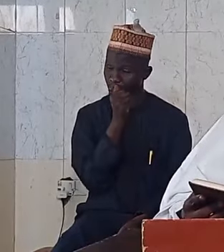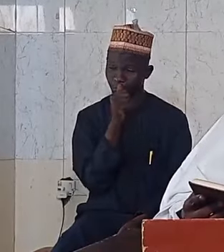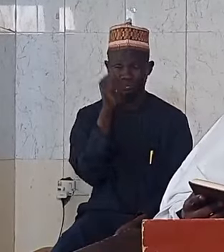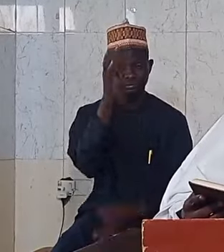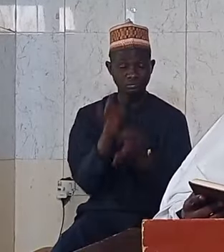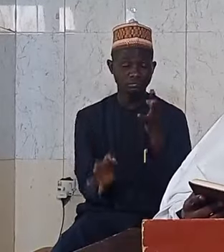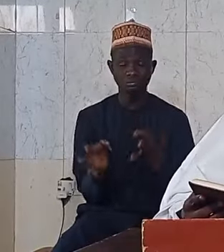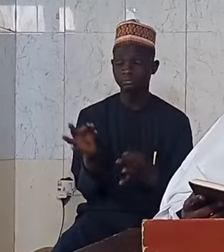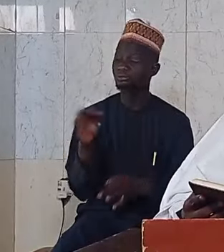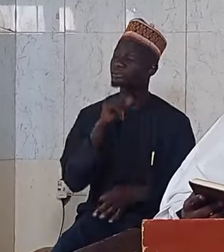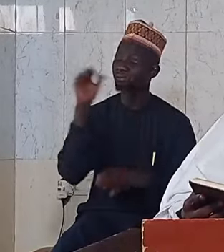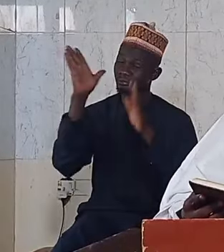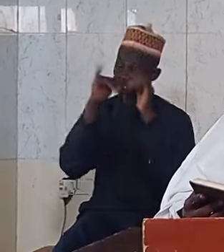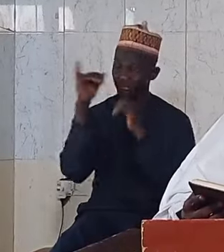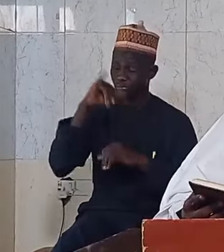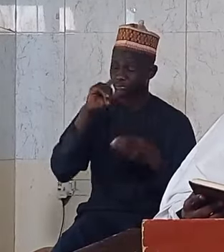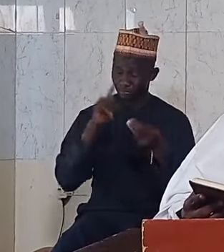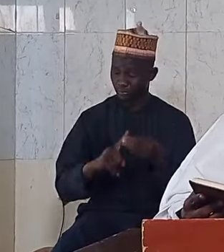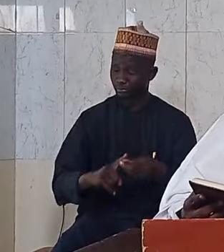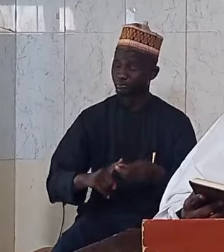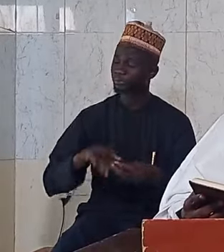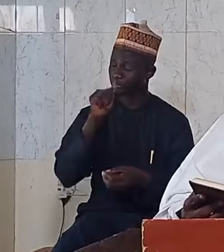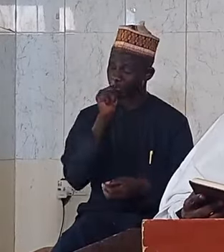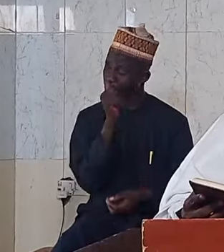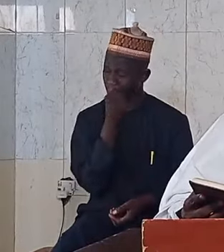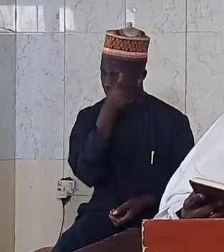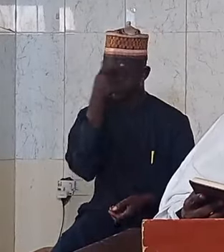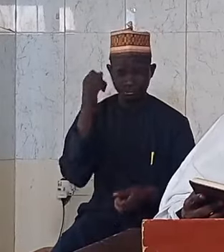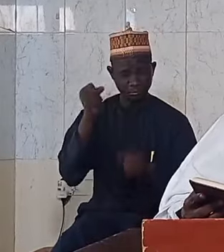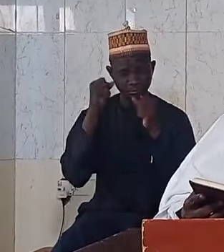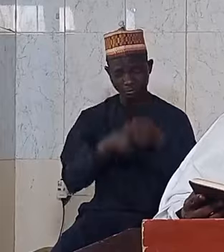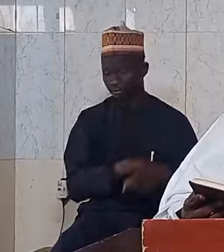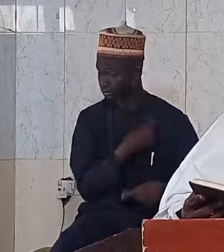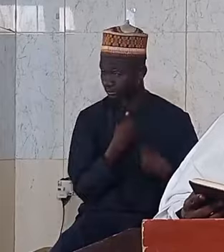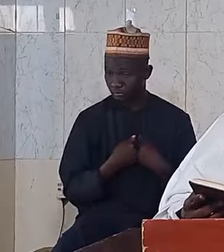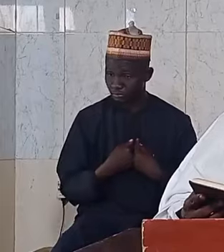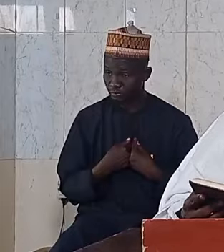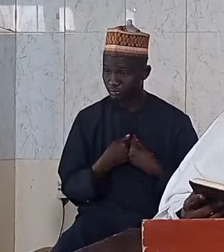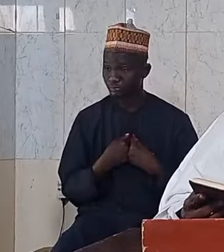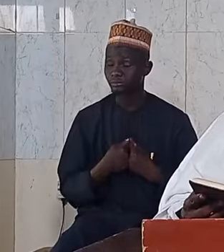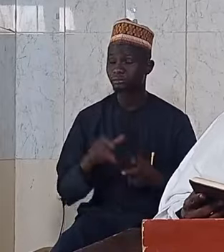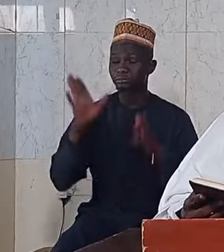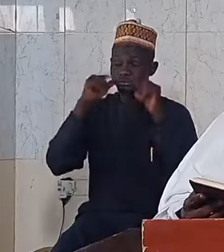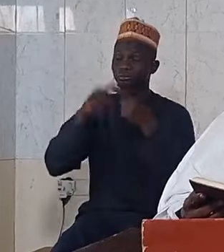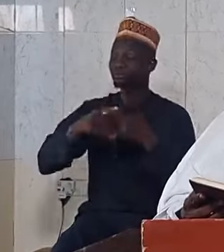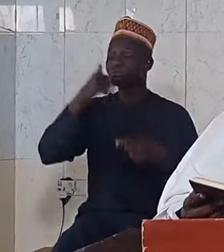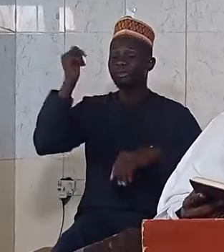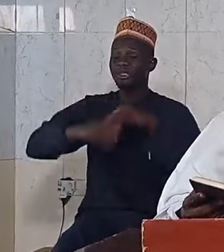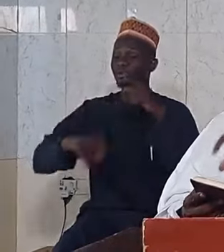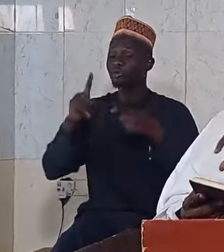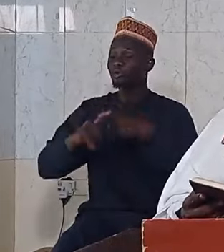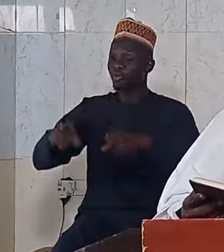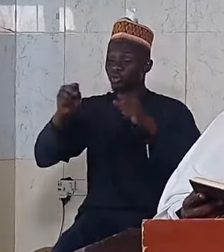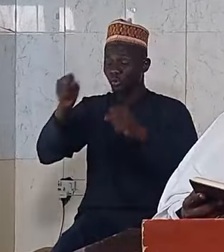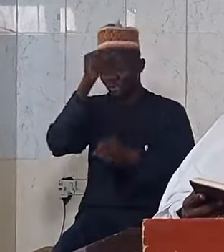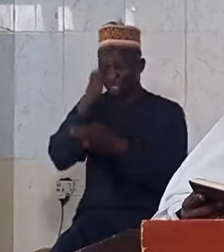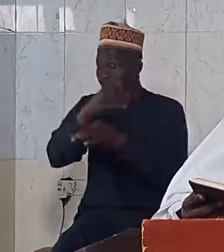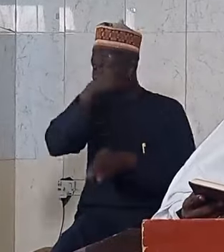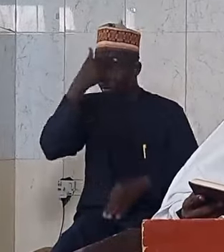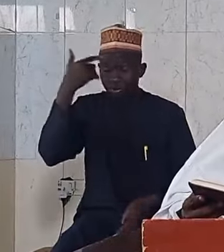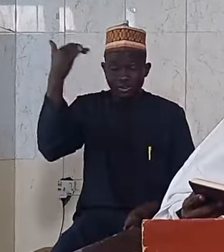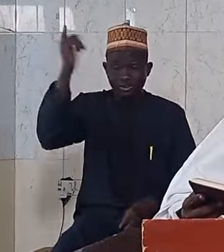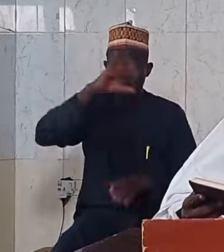har kafirai za su dage su yi yaƙi da ƙarfin zuciya to muminai su suka fi cancantar ya zama